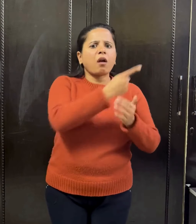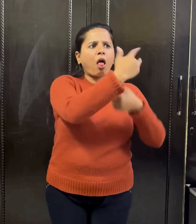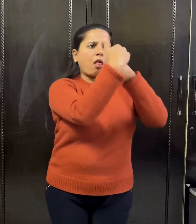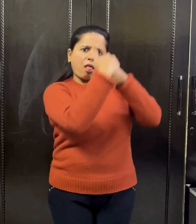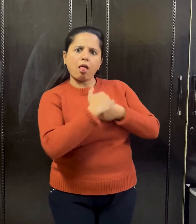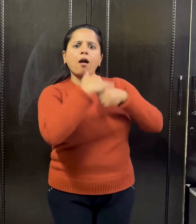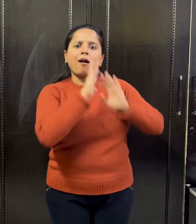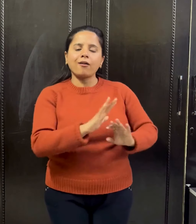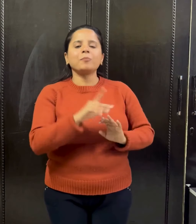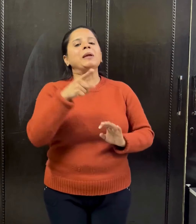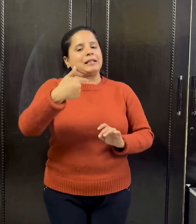के अंडर आता है।